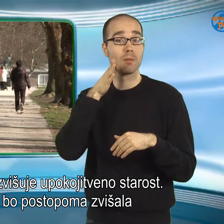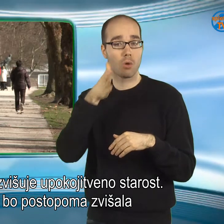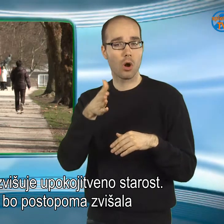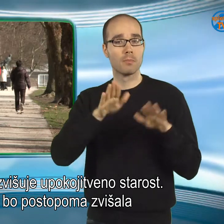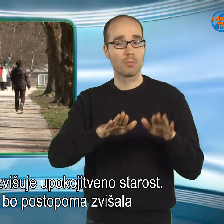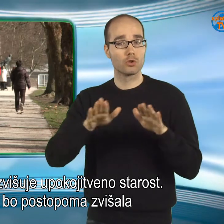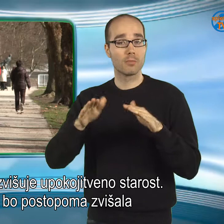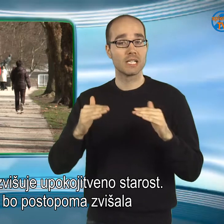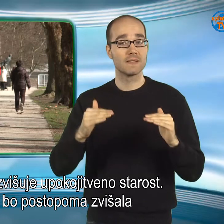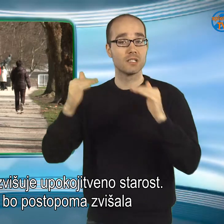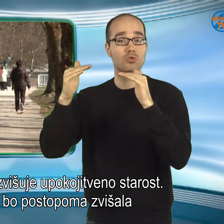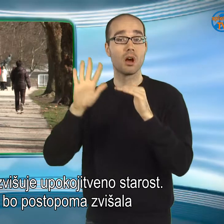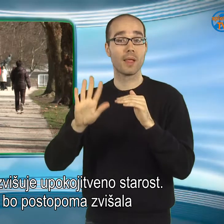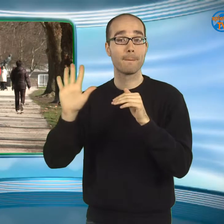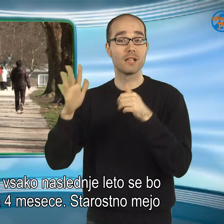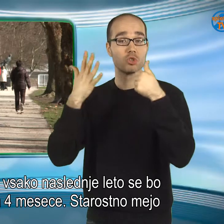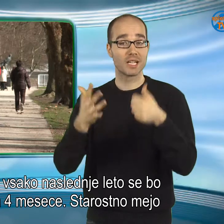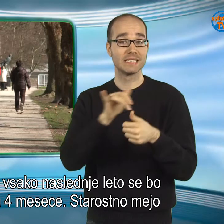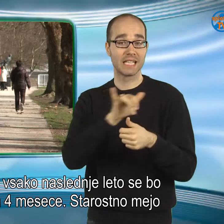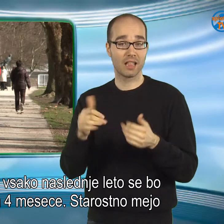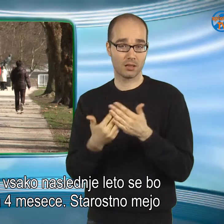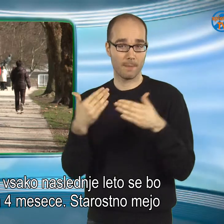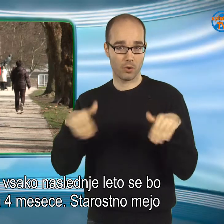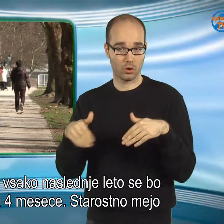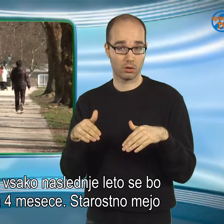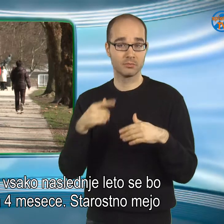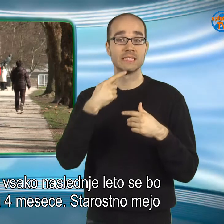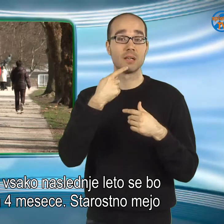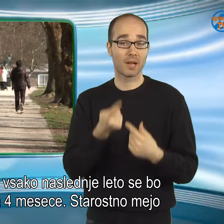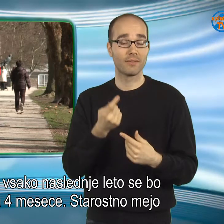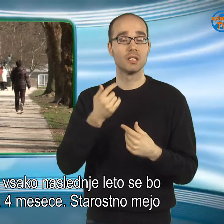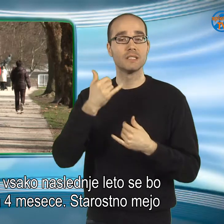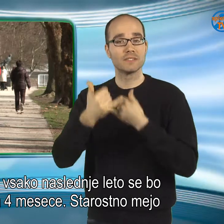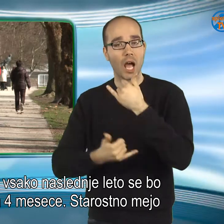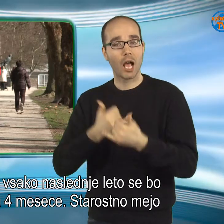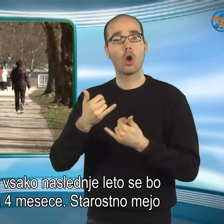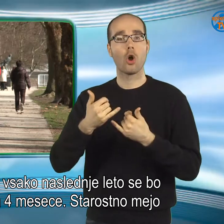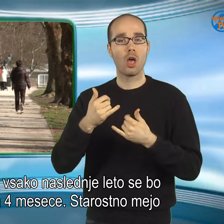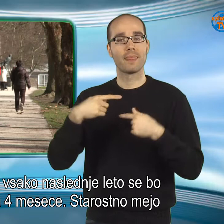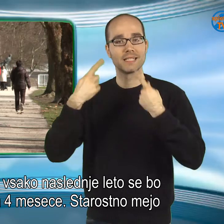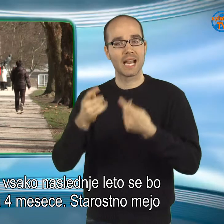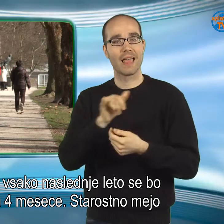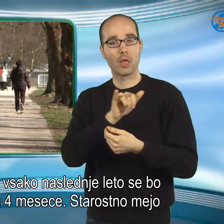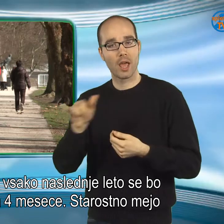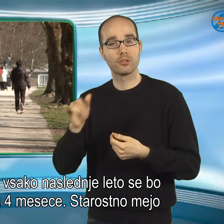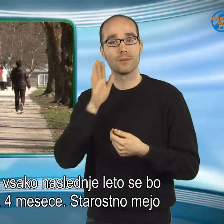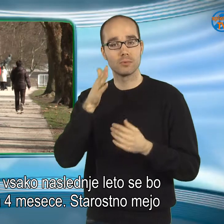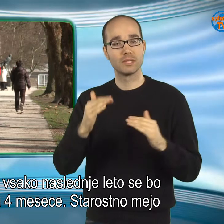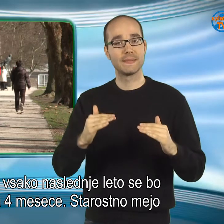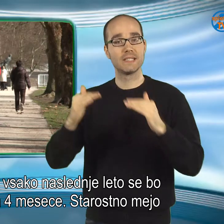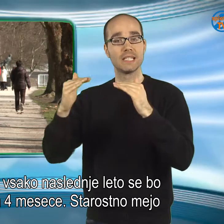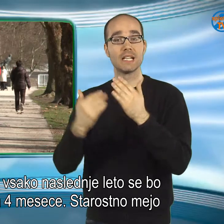Ta se bo postopoma zvišala na 65 let. Vsako naslednje leto se bo dvignila za 4